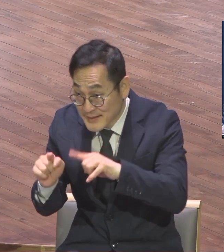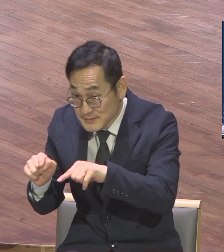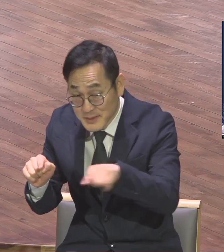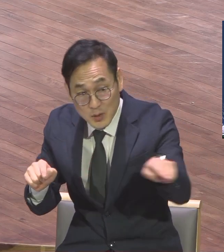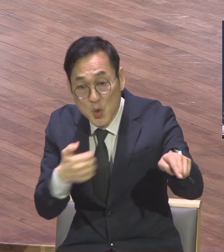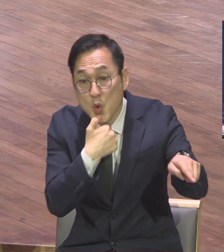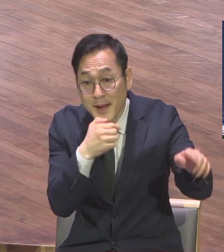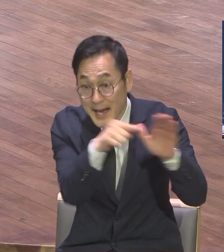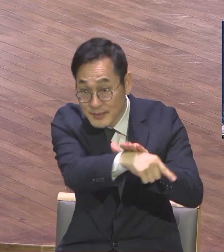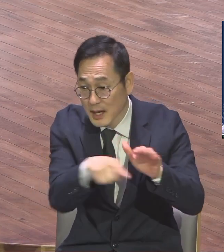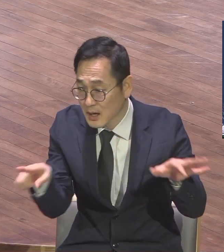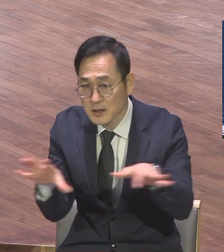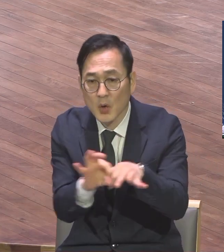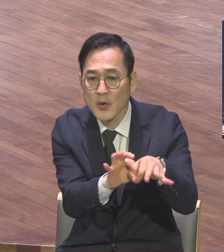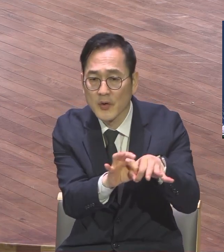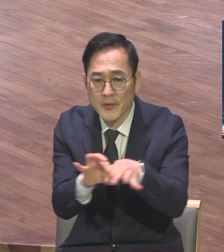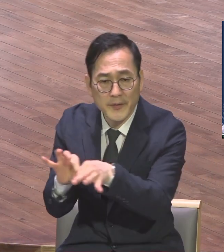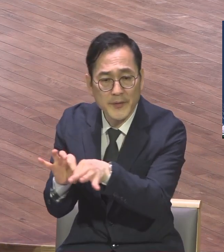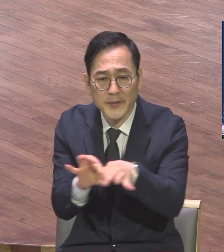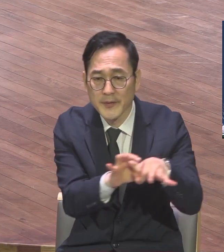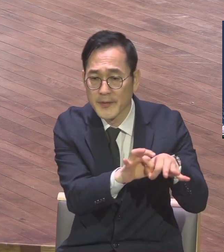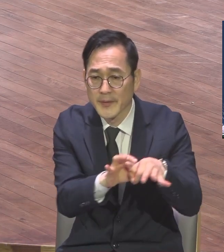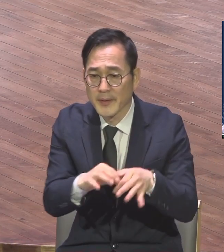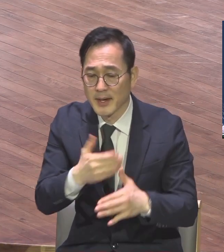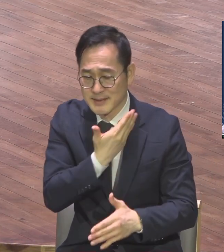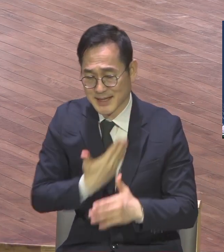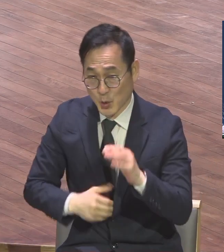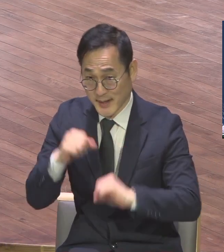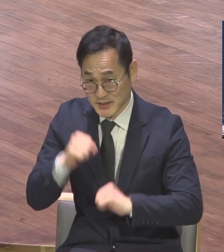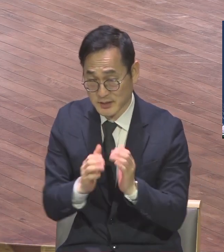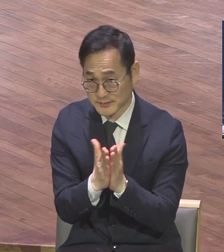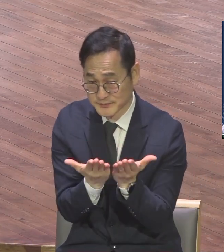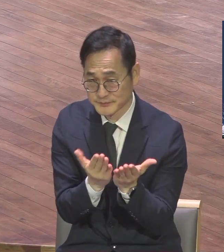말씀이에요. 여러분 사도행전에 보면은